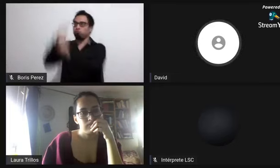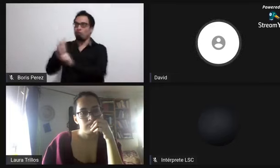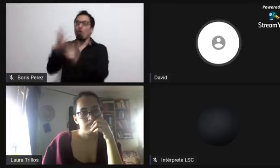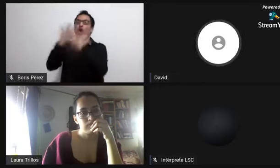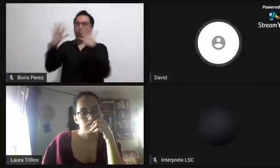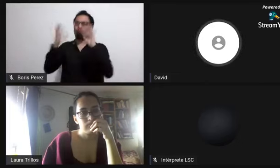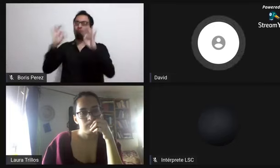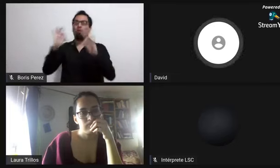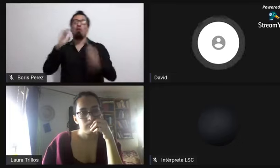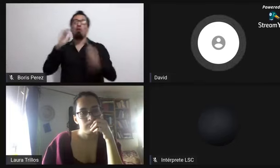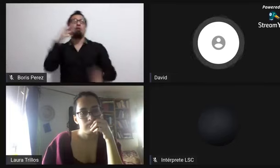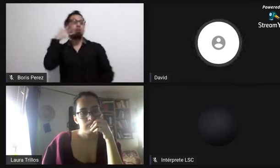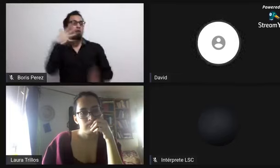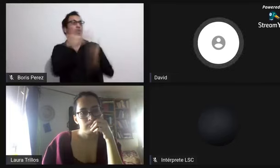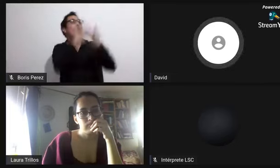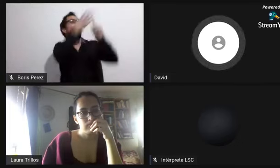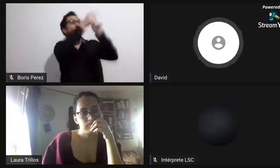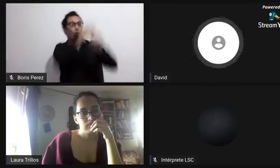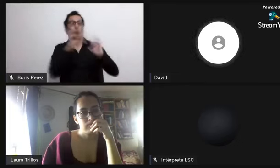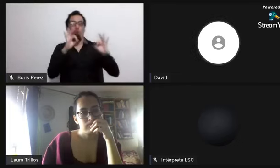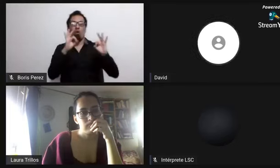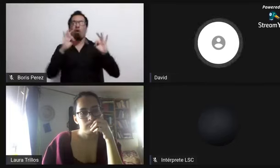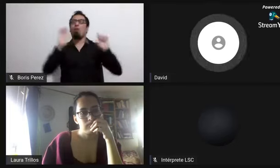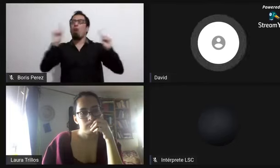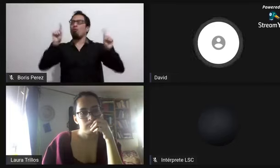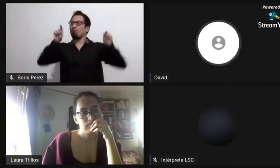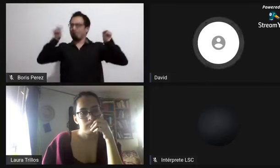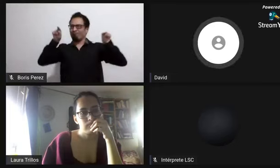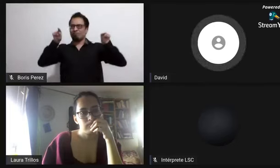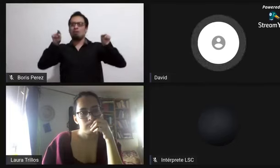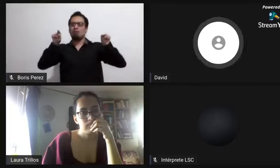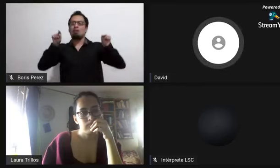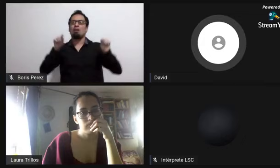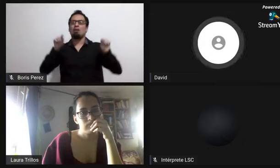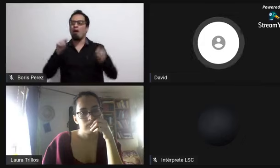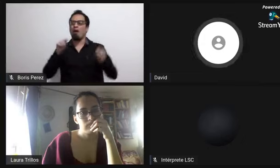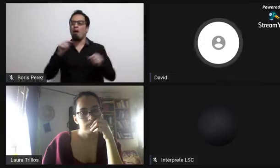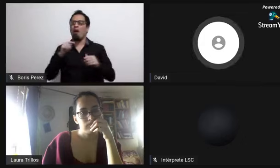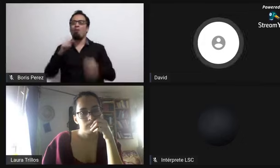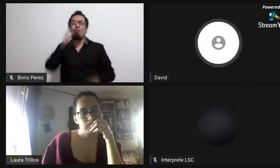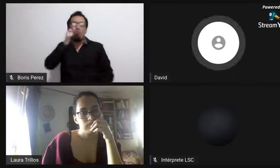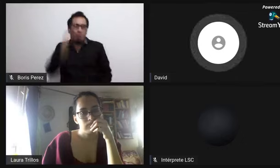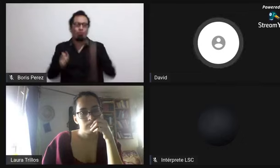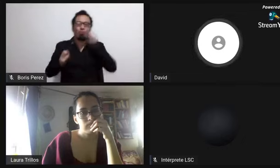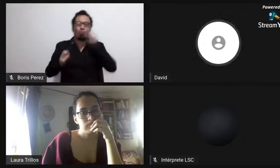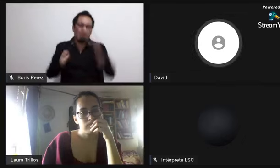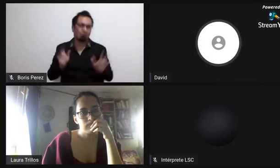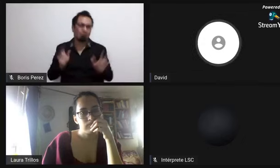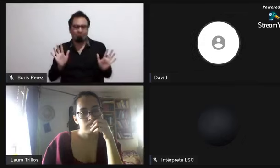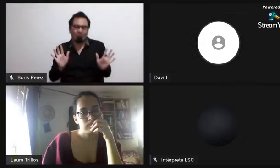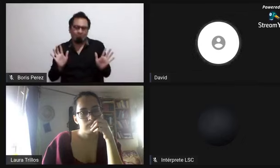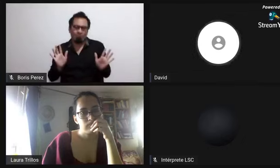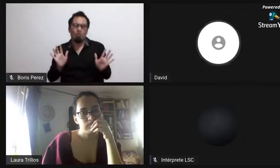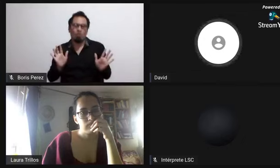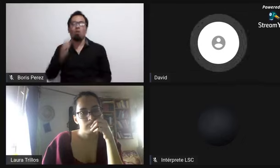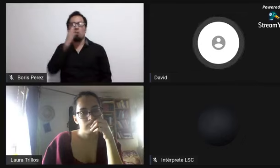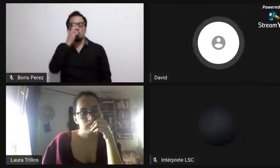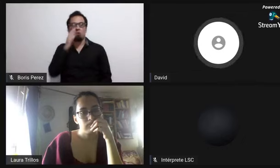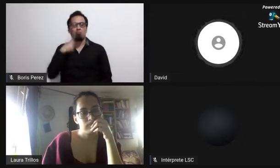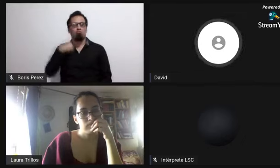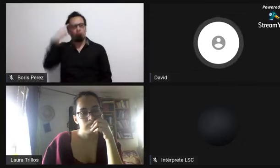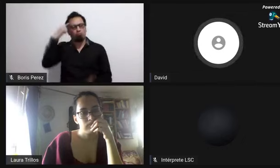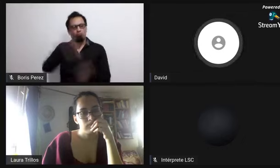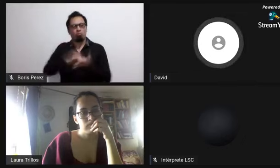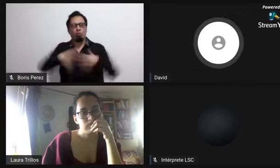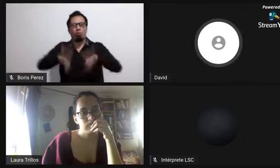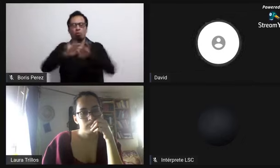veces se invierte en la población en general. Entonces digamos que durante el periodo que estuvo en la administración Santander